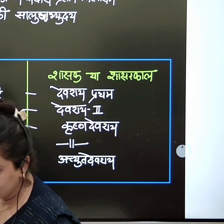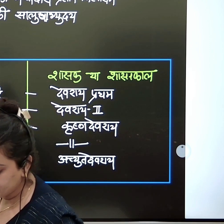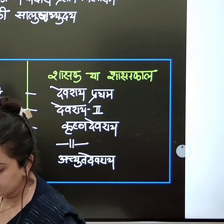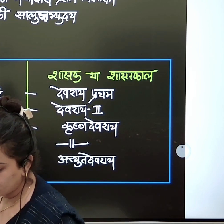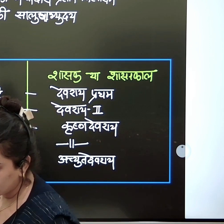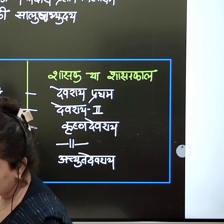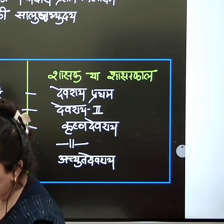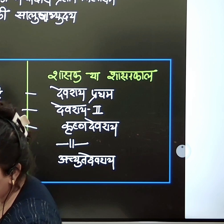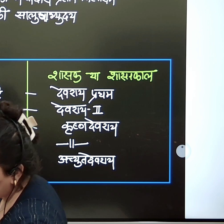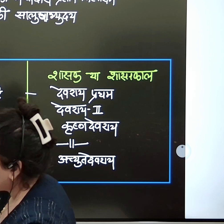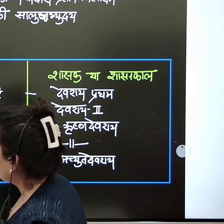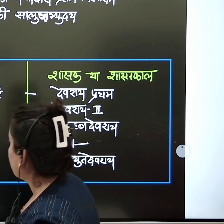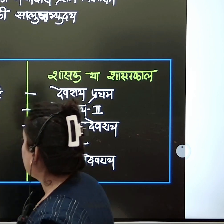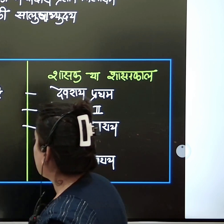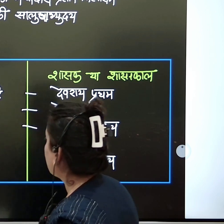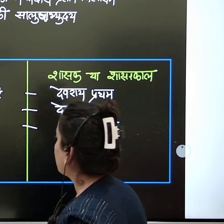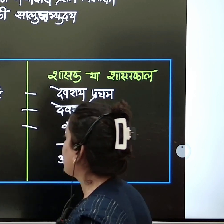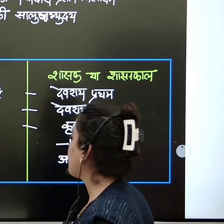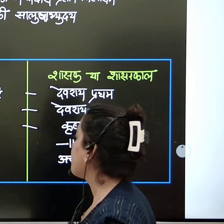दुआरते